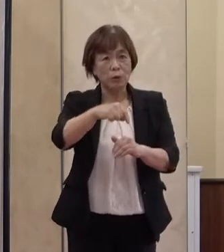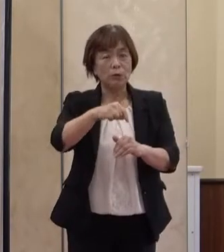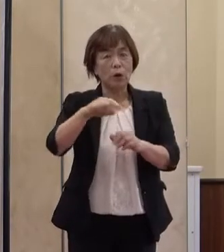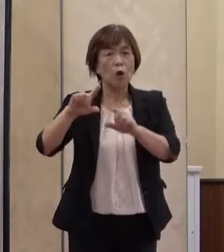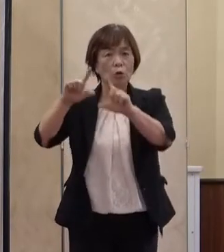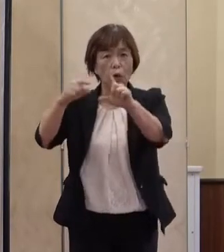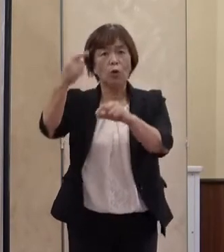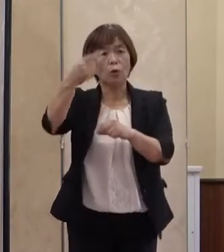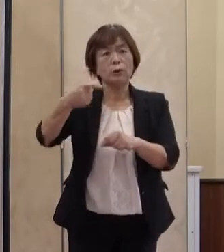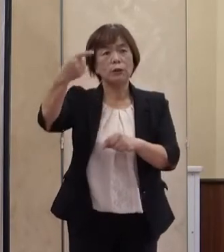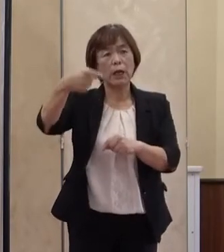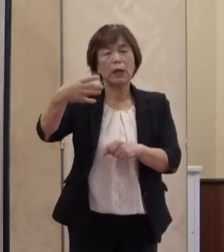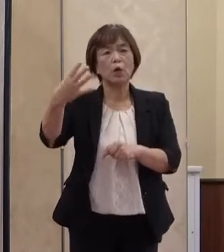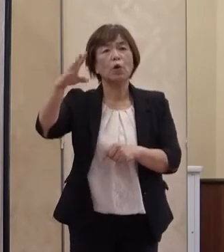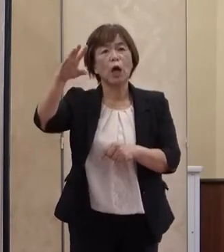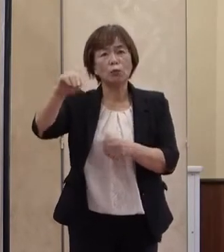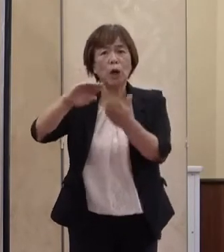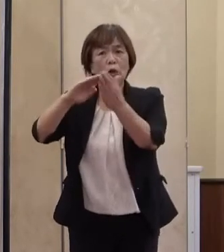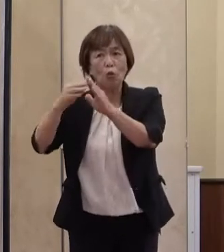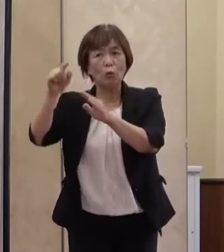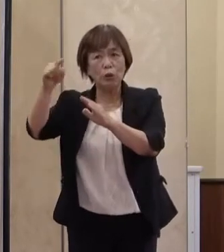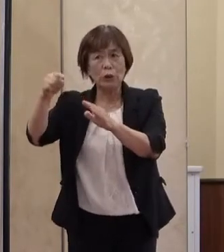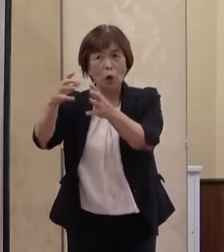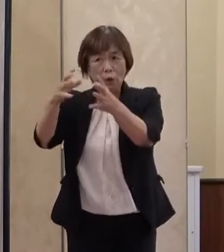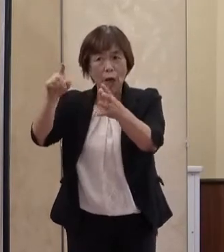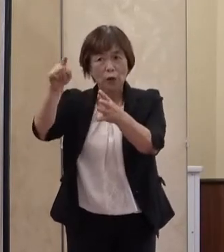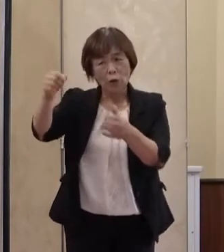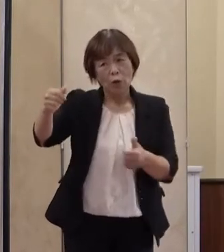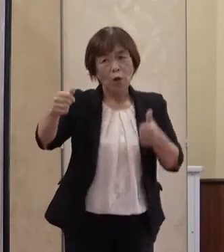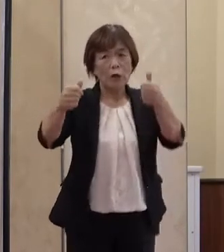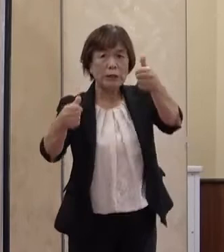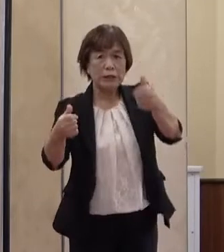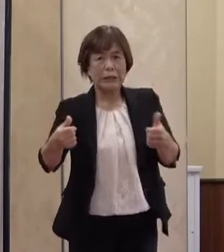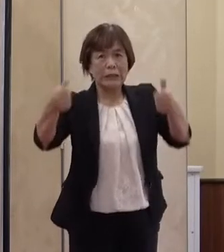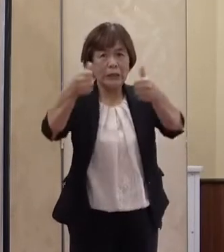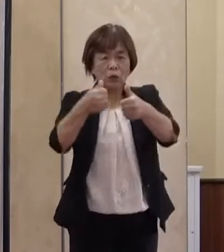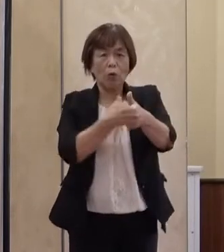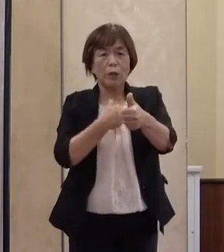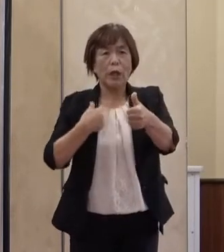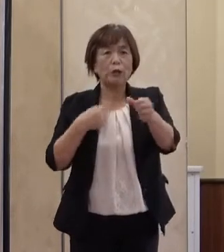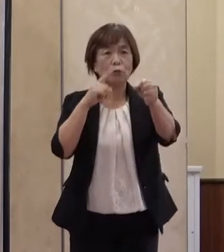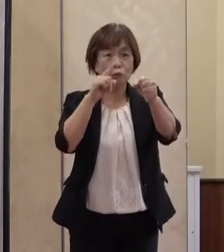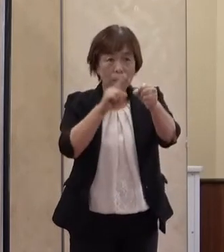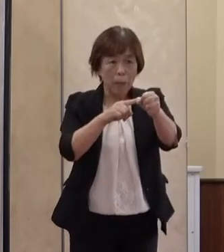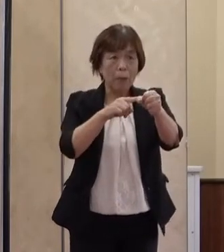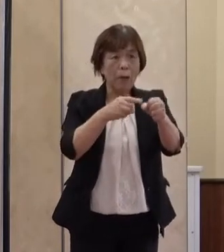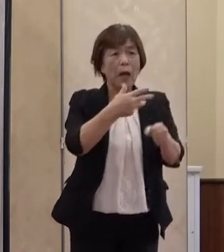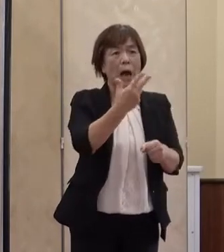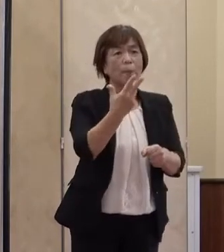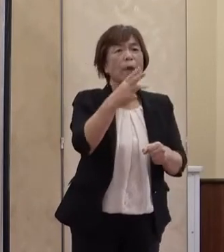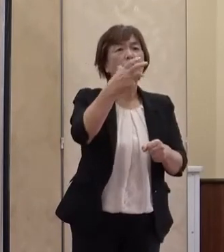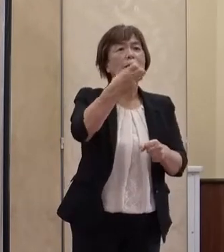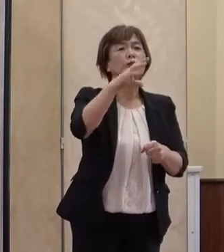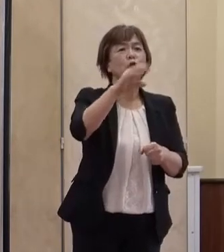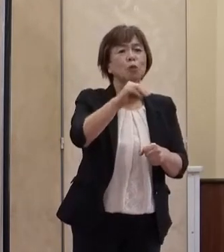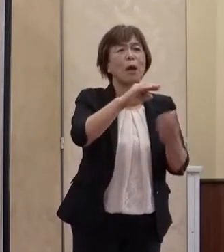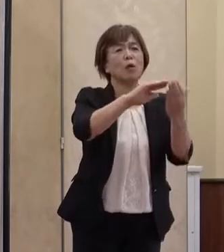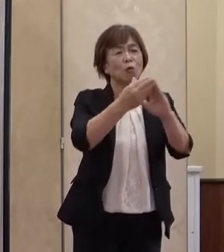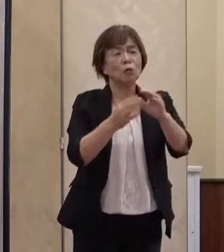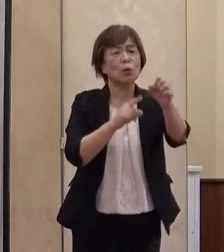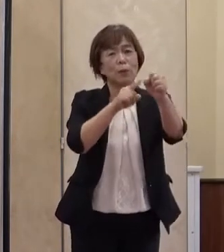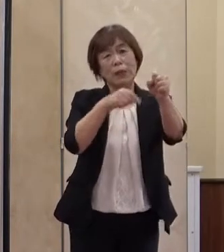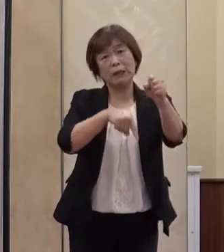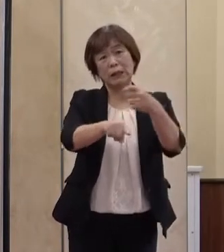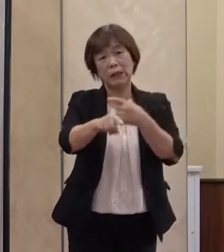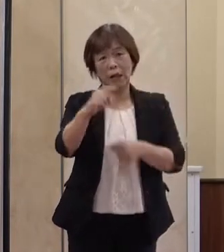1400万都市と競えるような大都市を、ね、目指していきたい、880万都市で、目指していきたいと、そう思